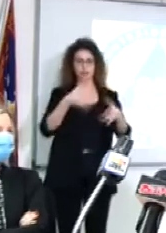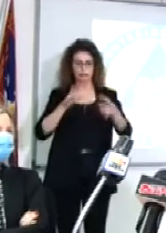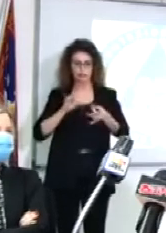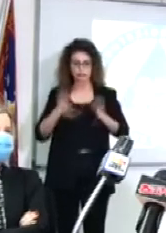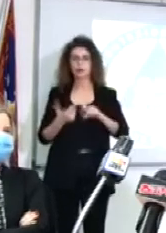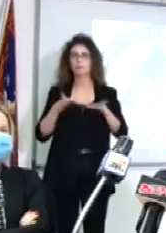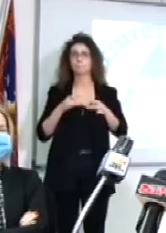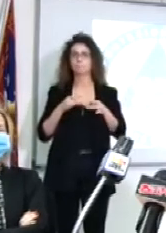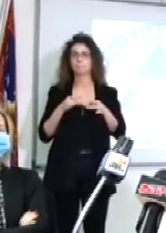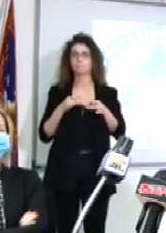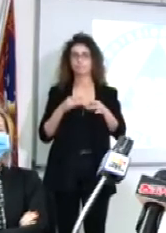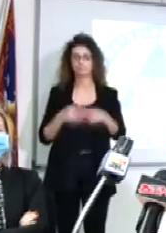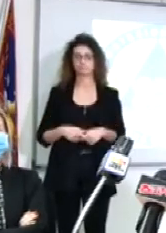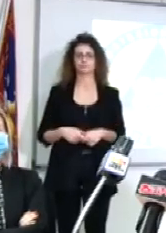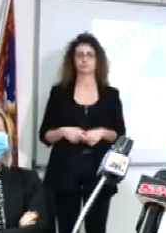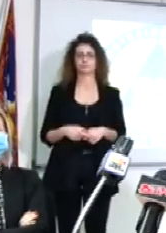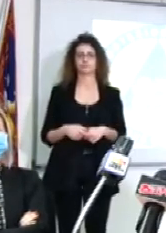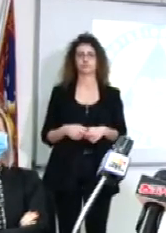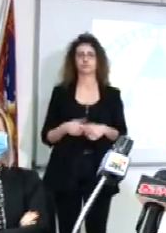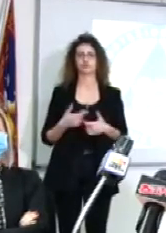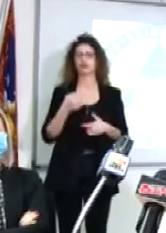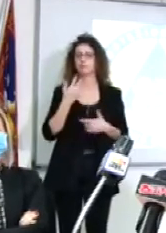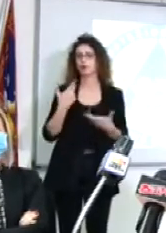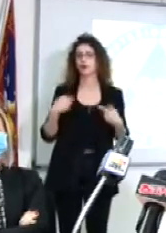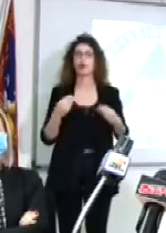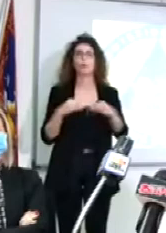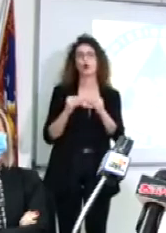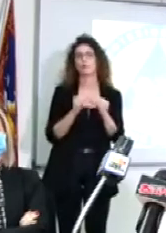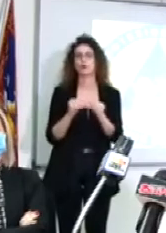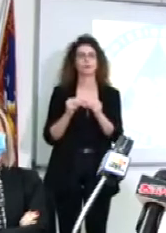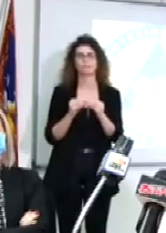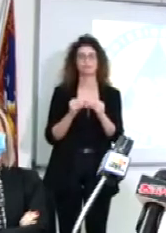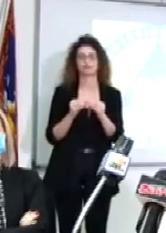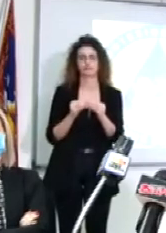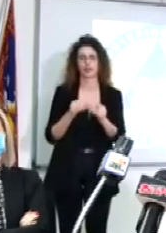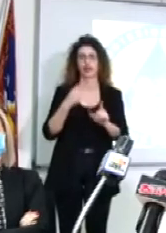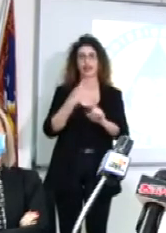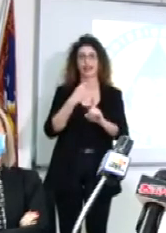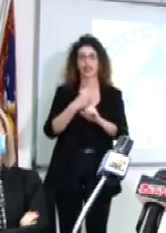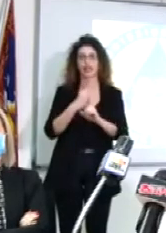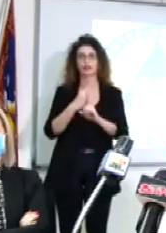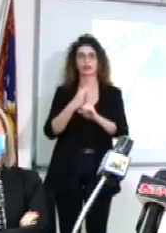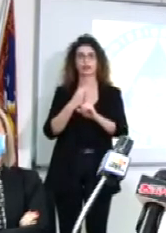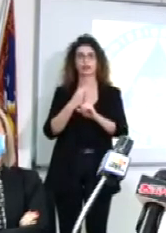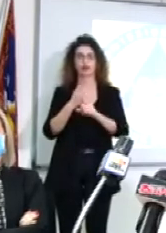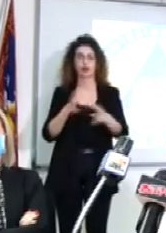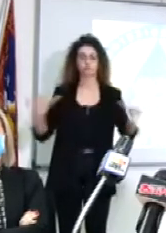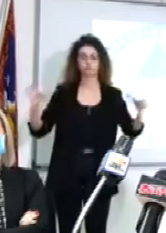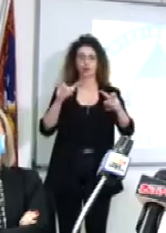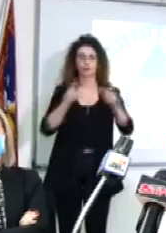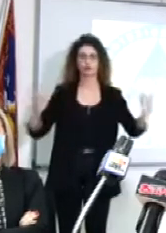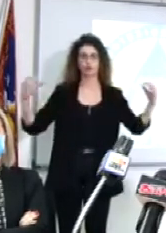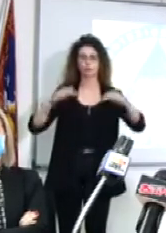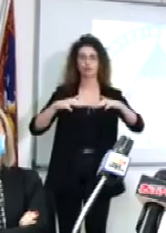confermato il coprifuoco dalle 22 alle 5 e divieto di uscire dalla regione chiudono bar e ristoranti pasticcerie gelaterie ai